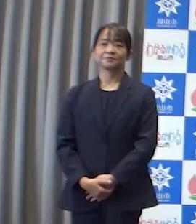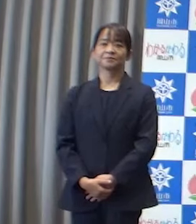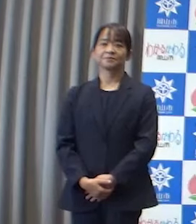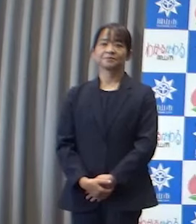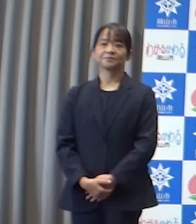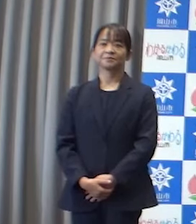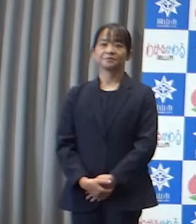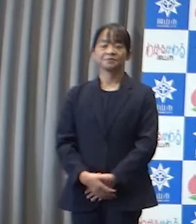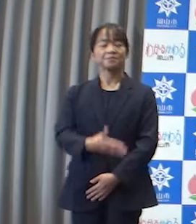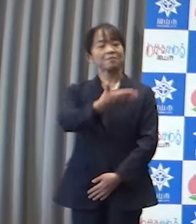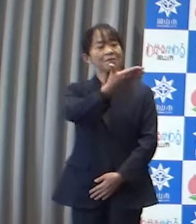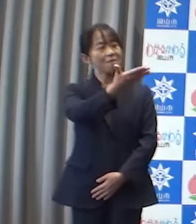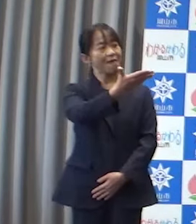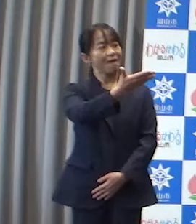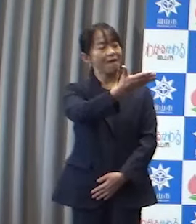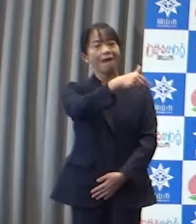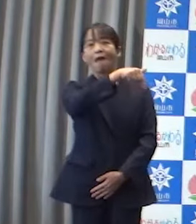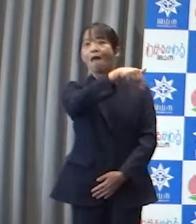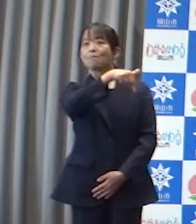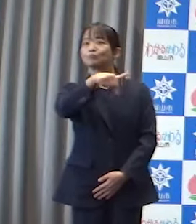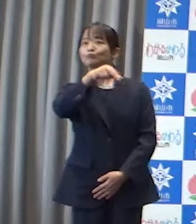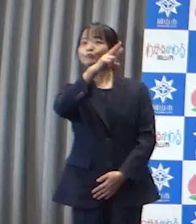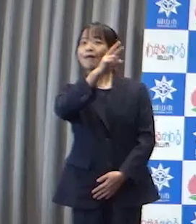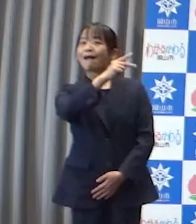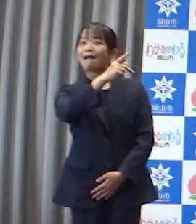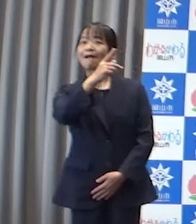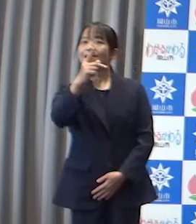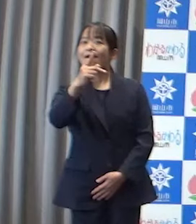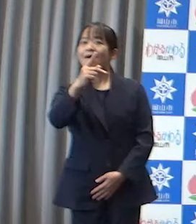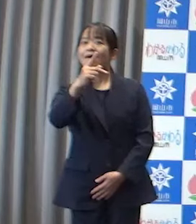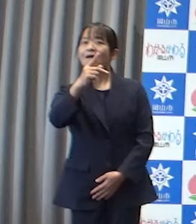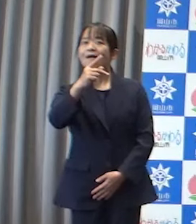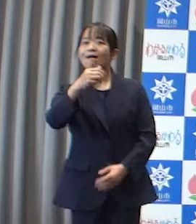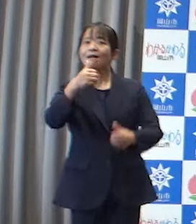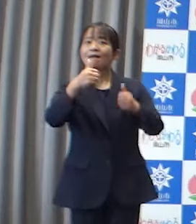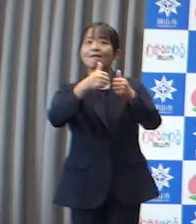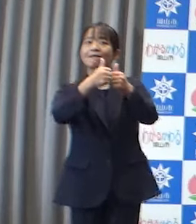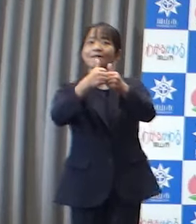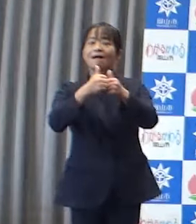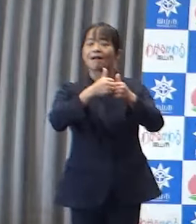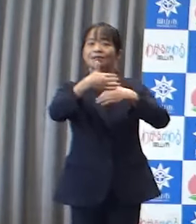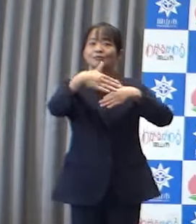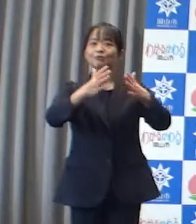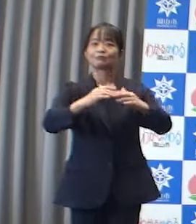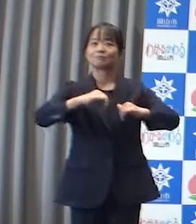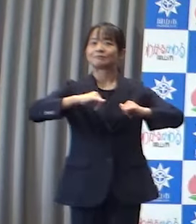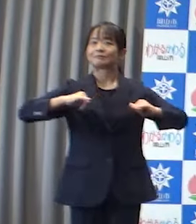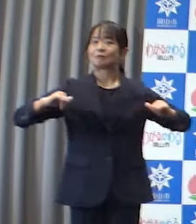これはブラガの大きな会議室でありますが、